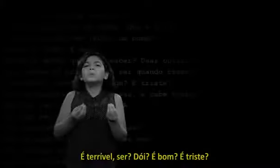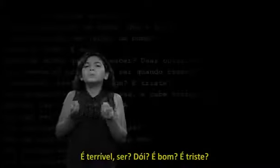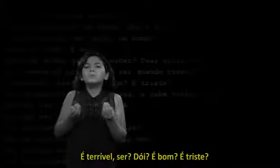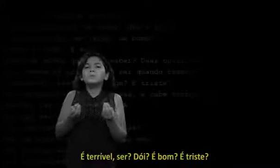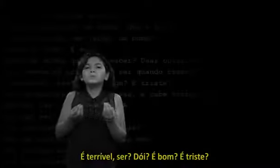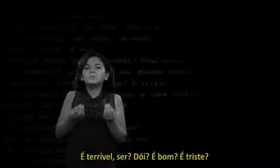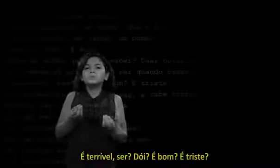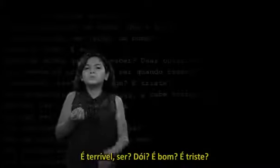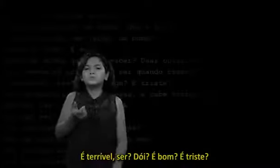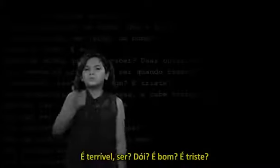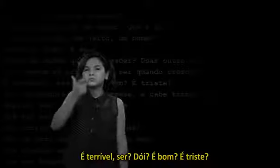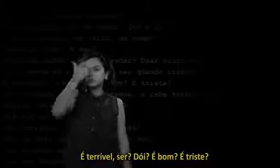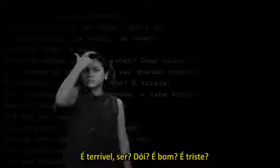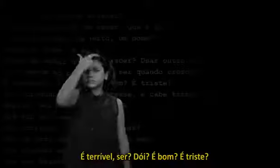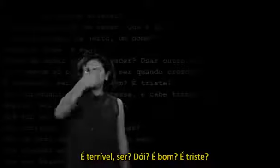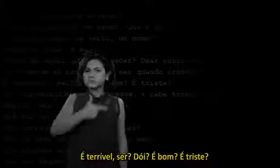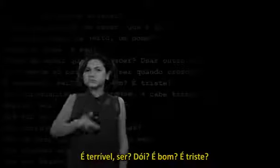É terrível ser?